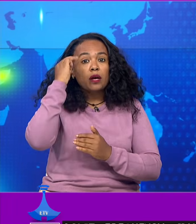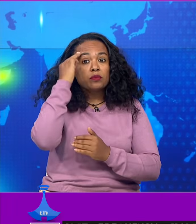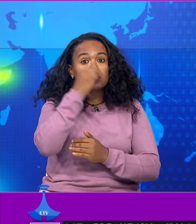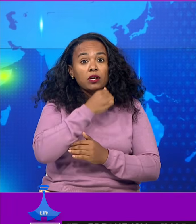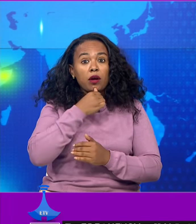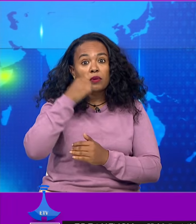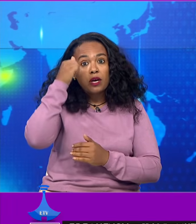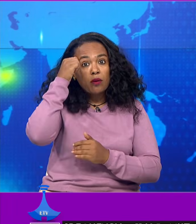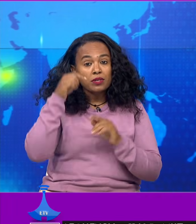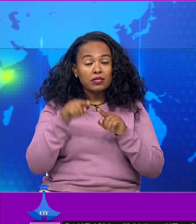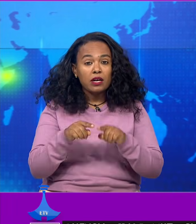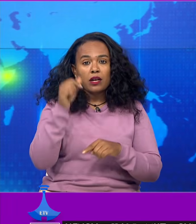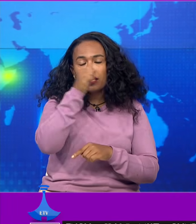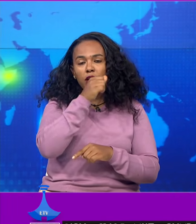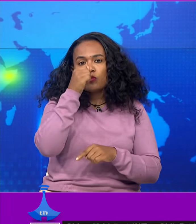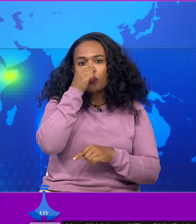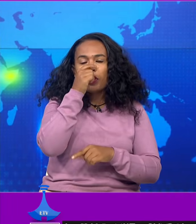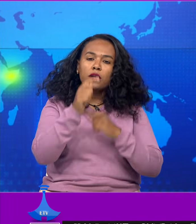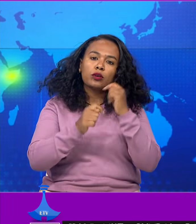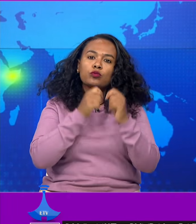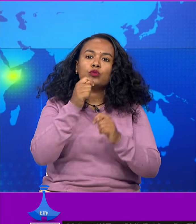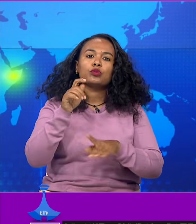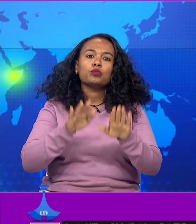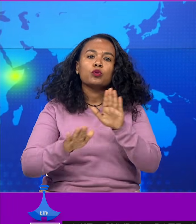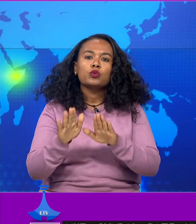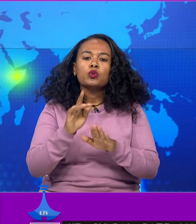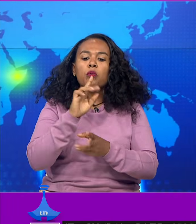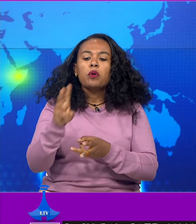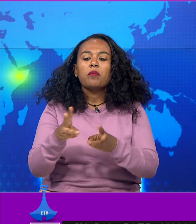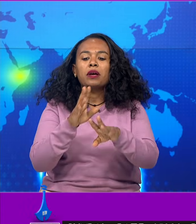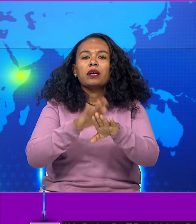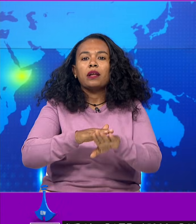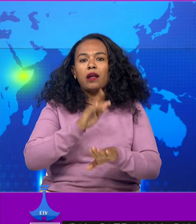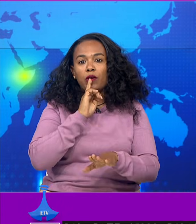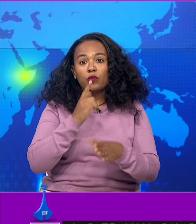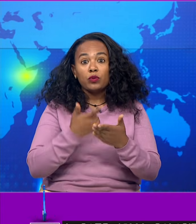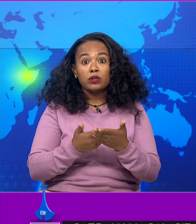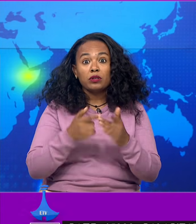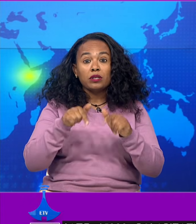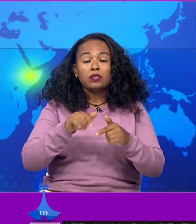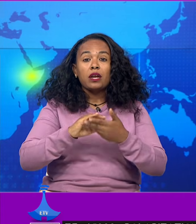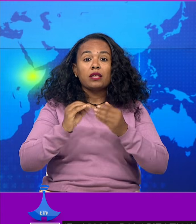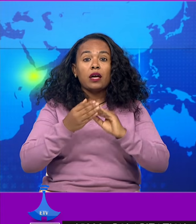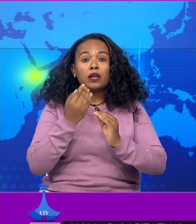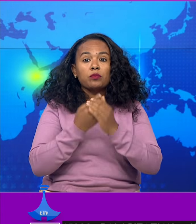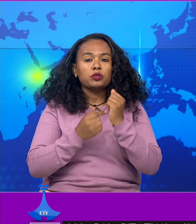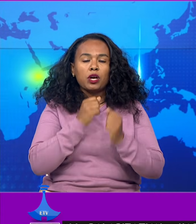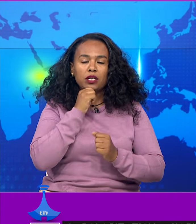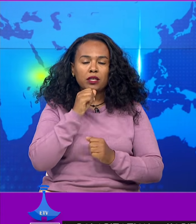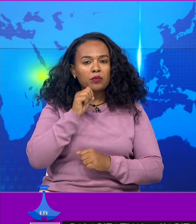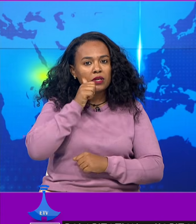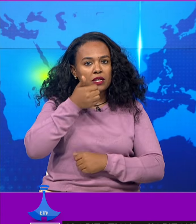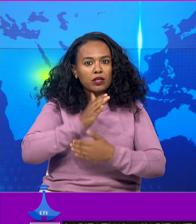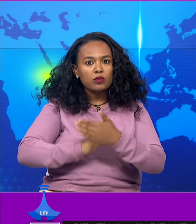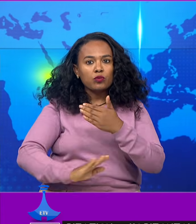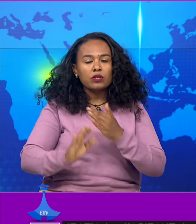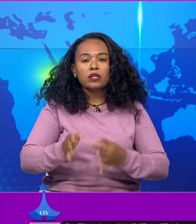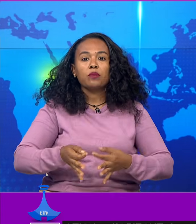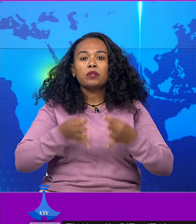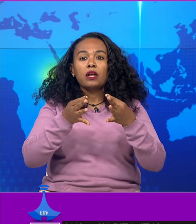አህመድ ዛሬ የኢትዮጵያ የቱሪዝም ጉዞ በመንገድ ላይ ነው። ይህ የዛሬ ታሪክ ብቻ አይደለም፣ ለነገ ትውልድ